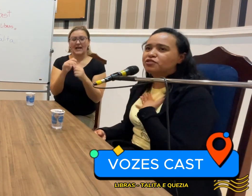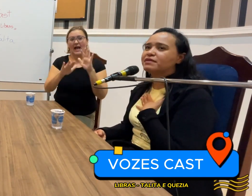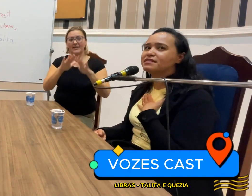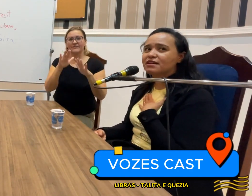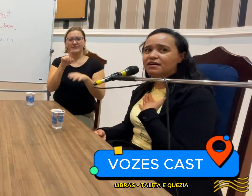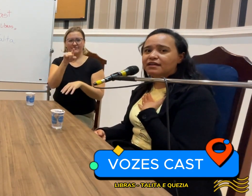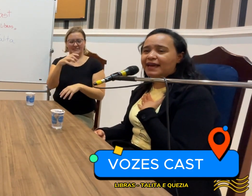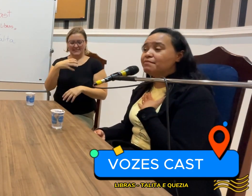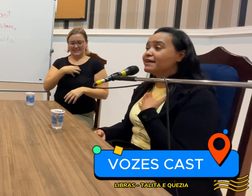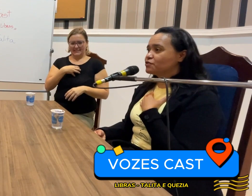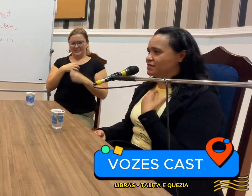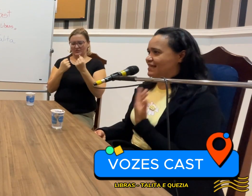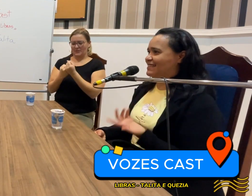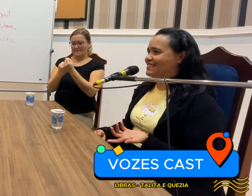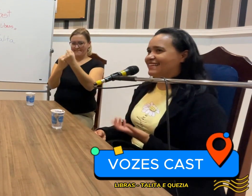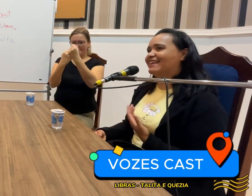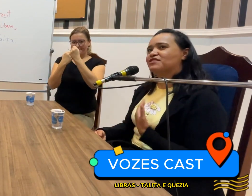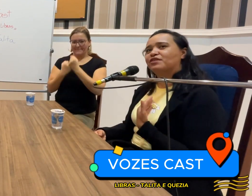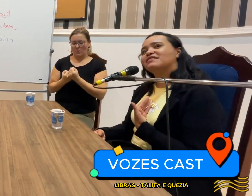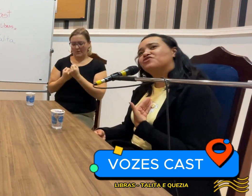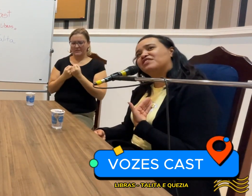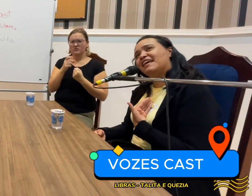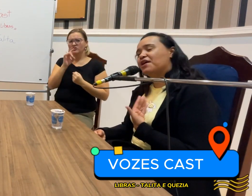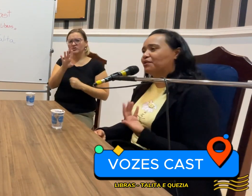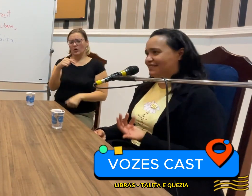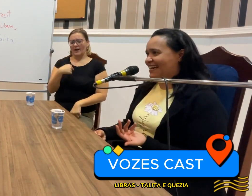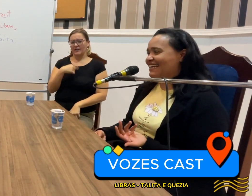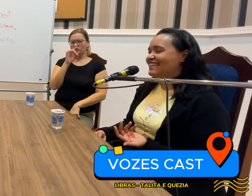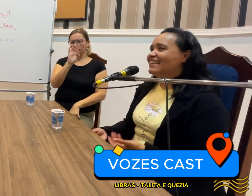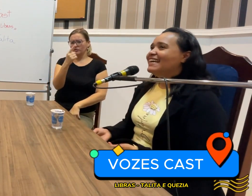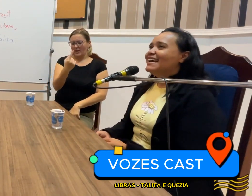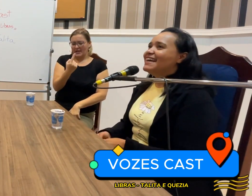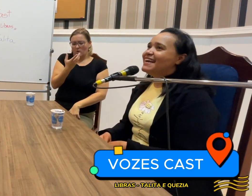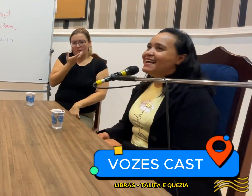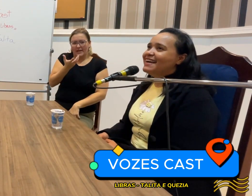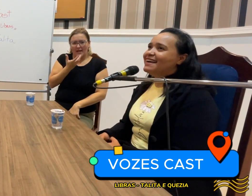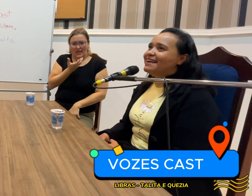fala, puxa, mas quem mais gostaria? Será que só existe eu, né?